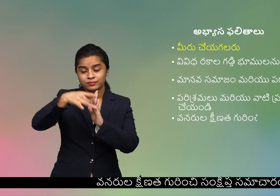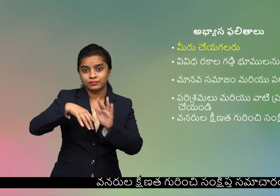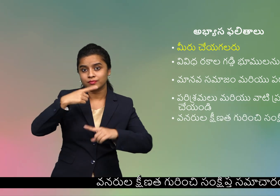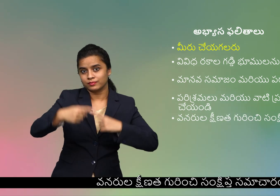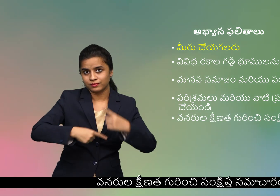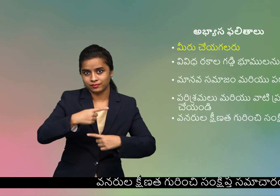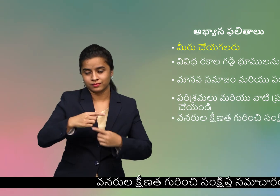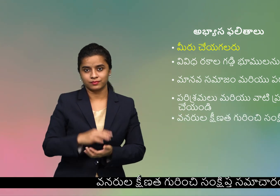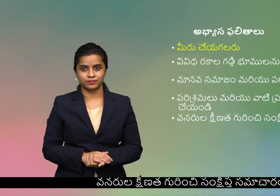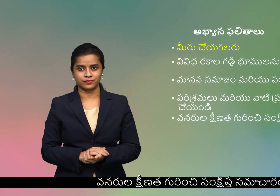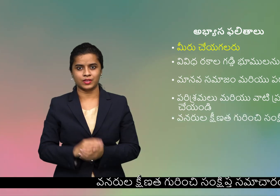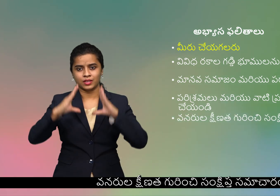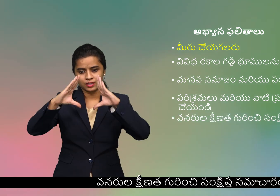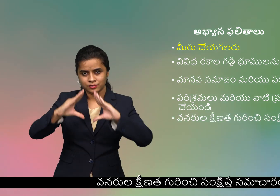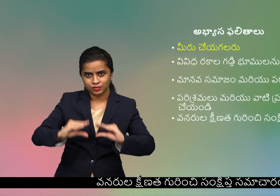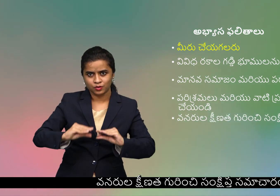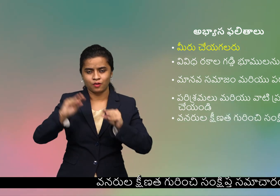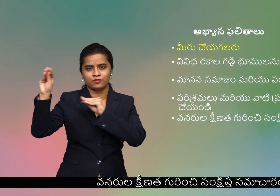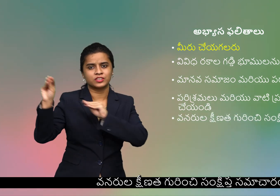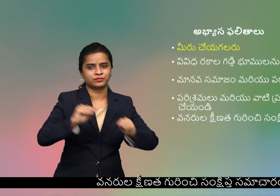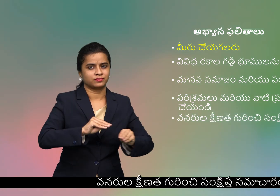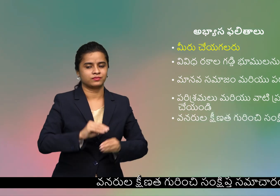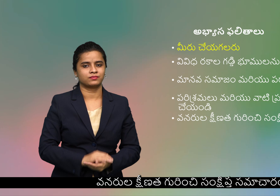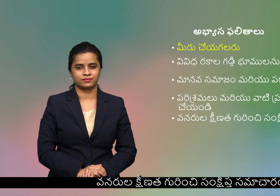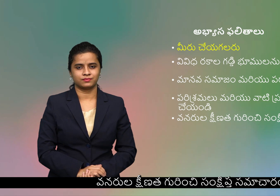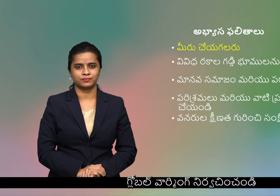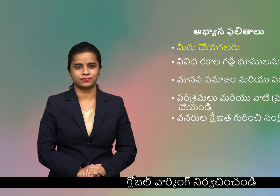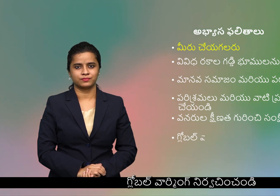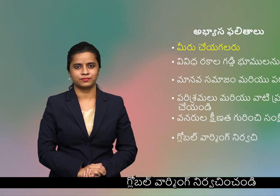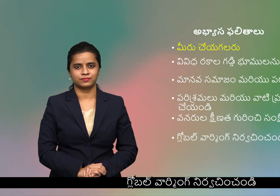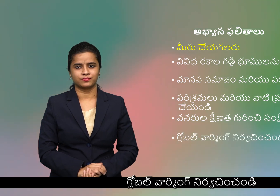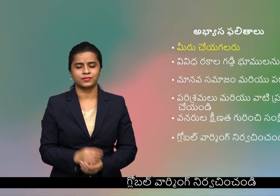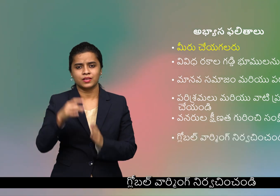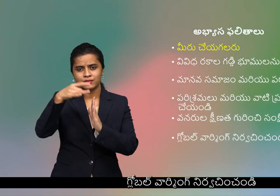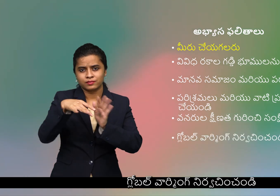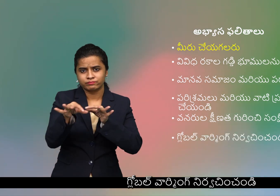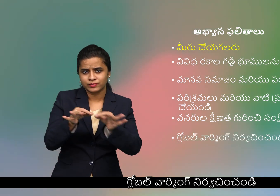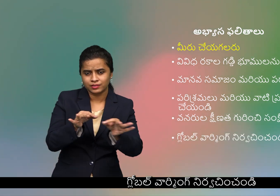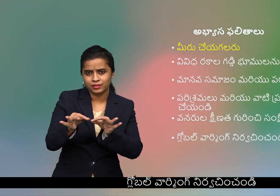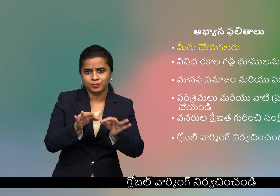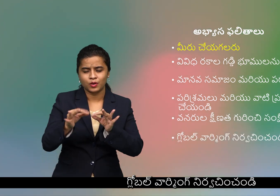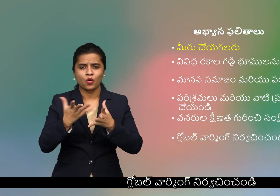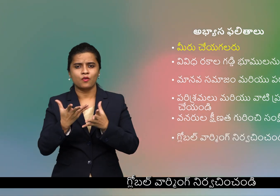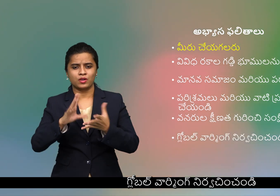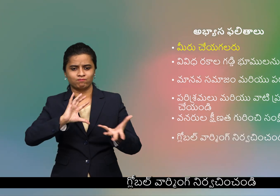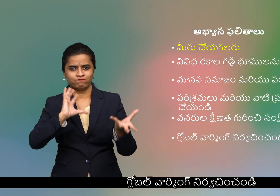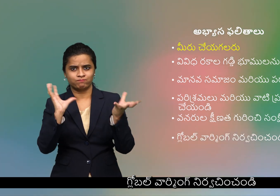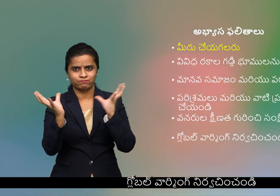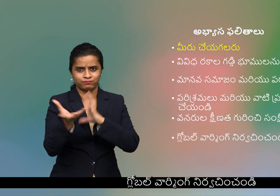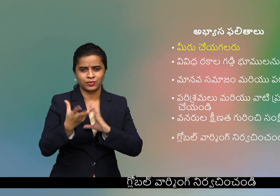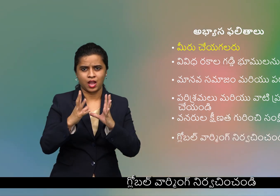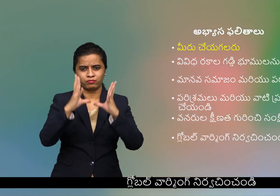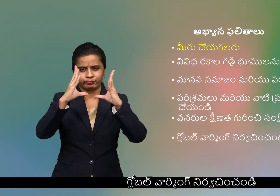వనరుల క్షీణత గురించి సంక్షిప్త సమాచారం. గ్లోబల్ వార్మింగ్ నిర్వచించండి.